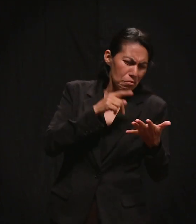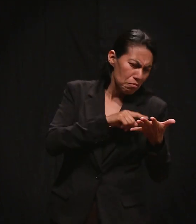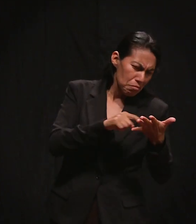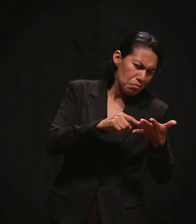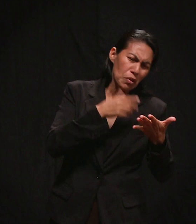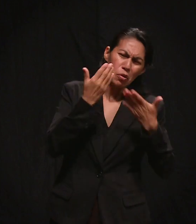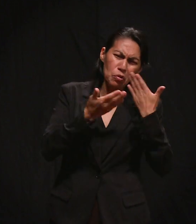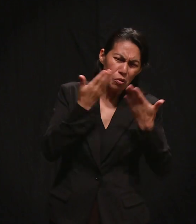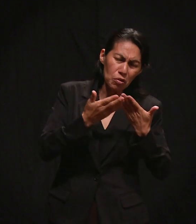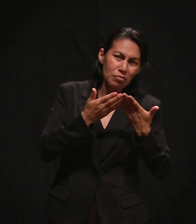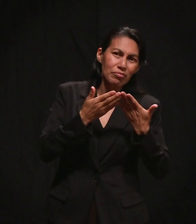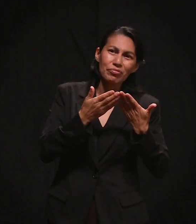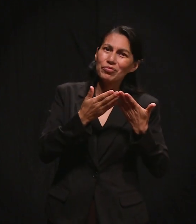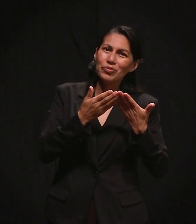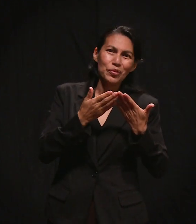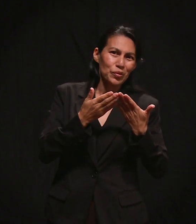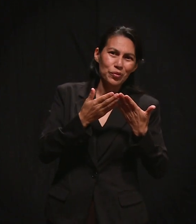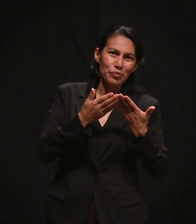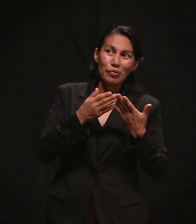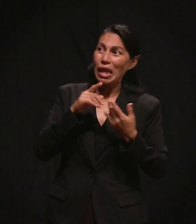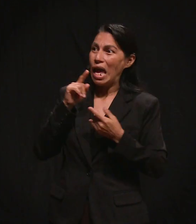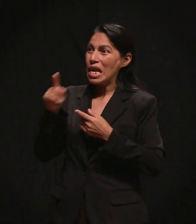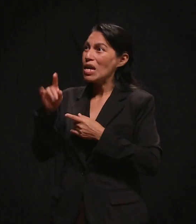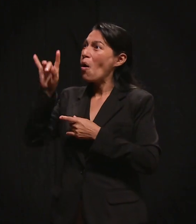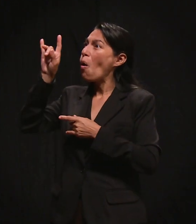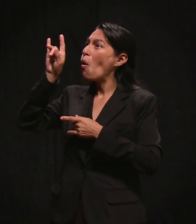pared, en un hospital. Emi,